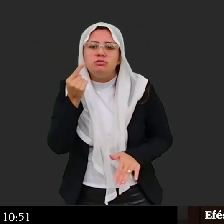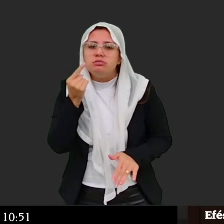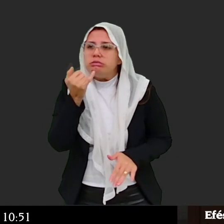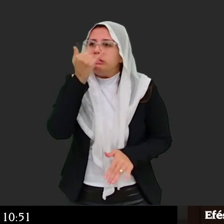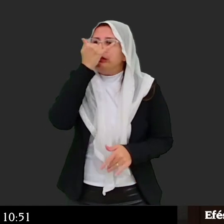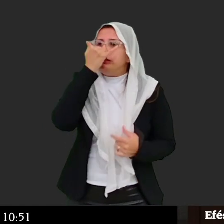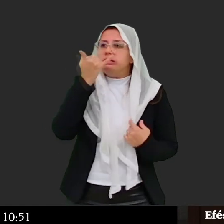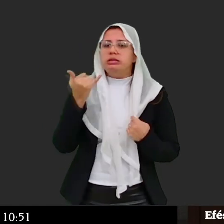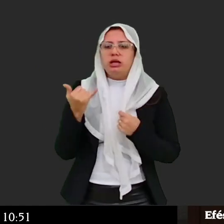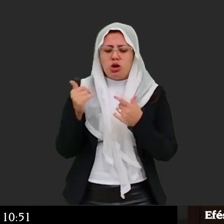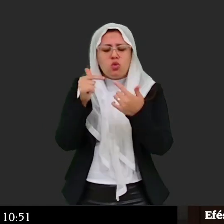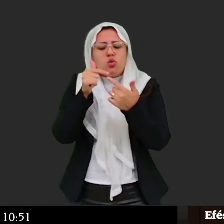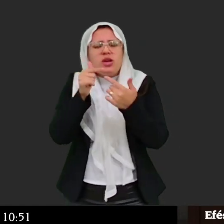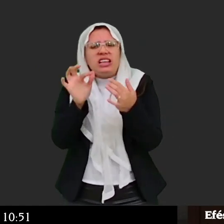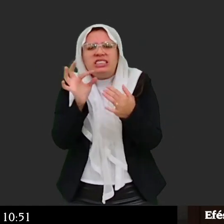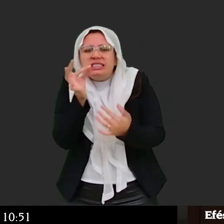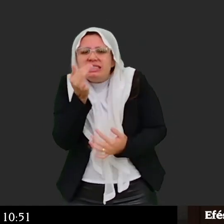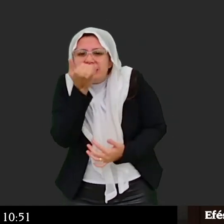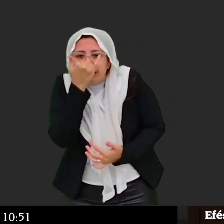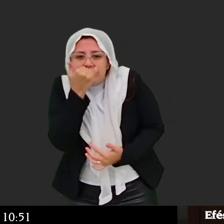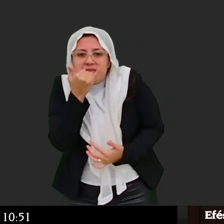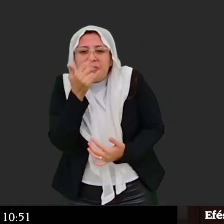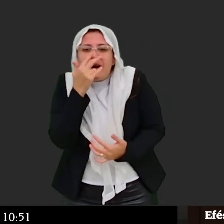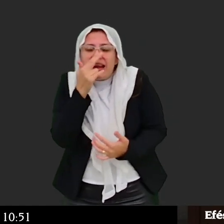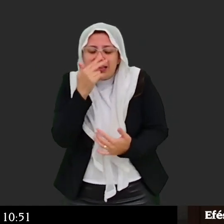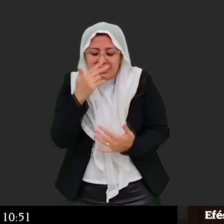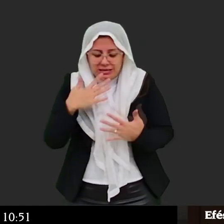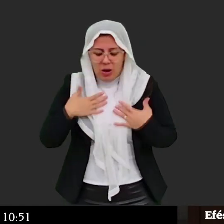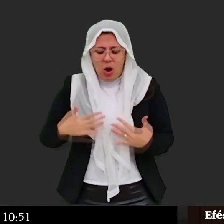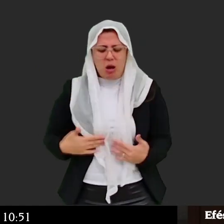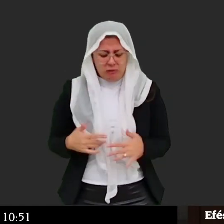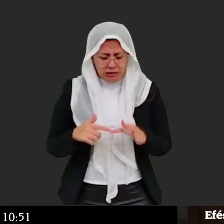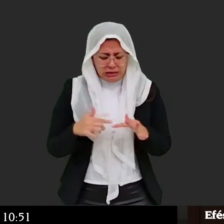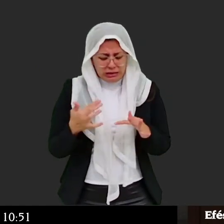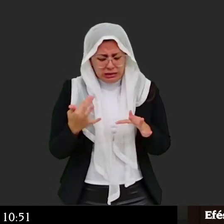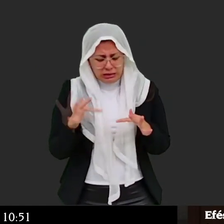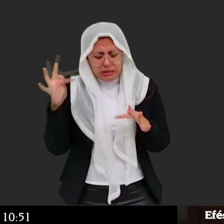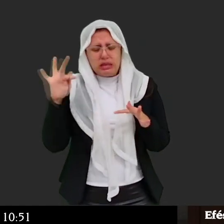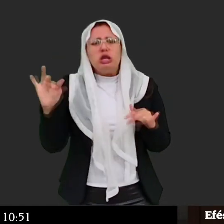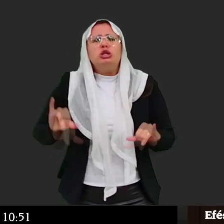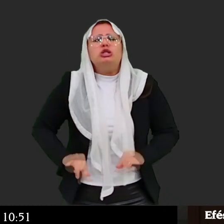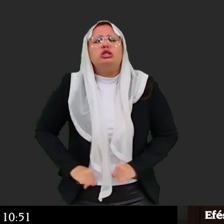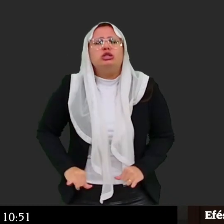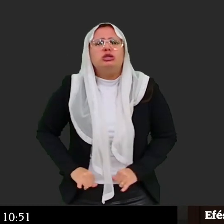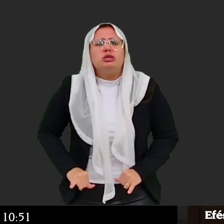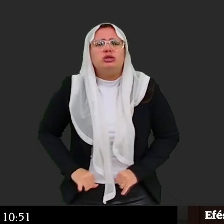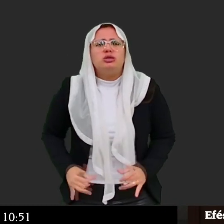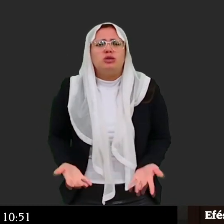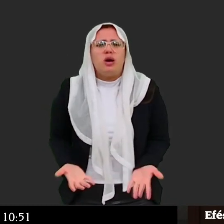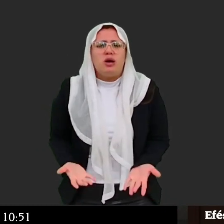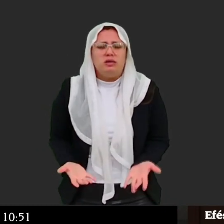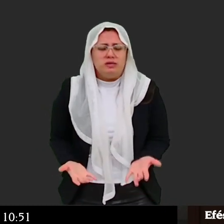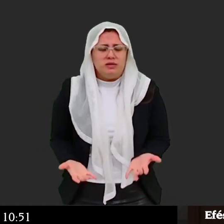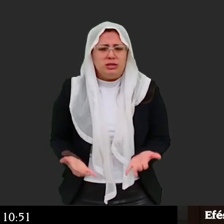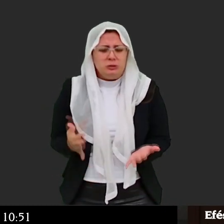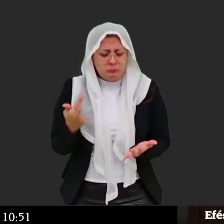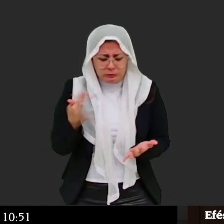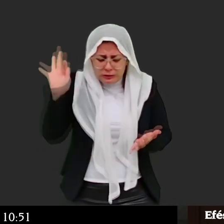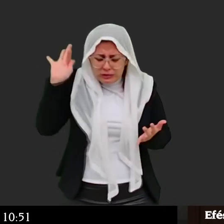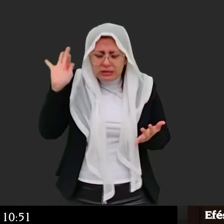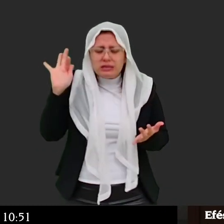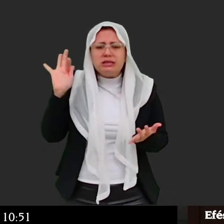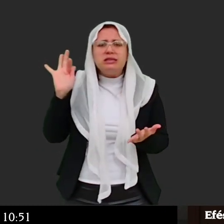num dedo, o corpo todo sofre. Muitas vezes o corpo é obrigado a deitar-se, porque